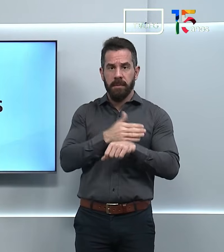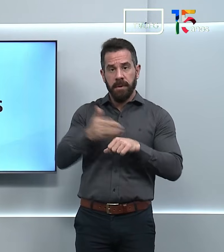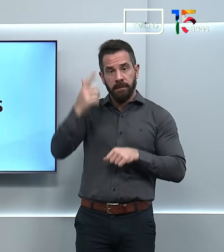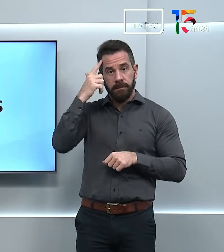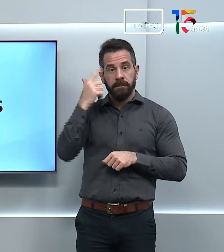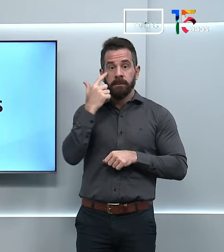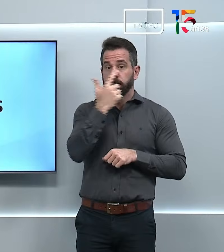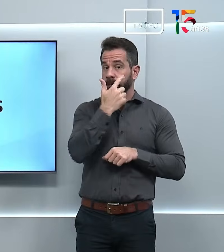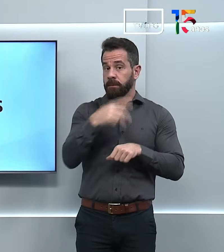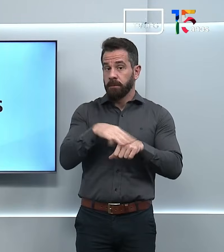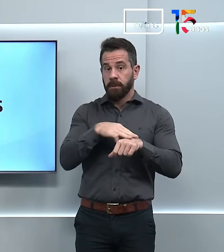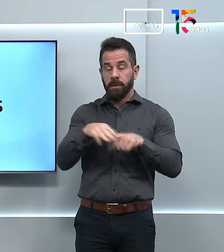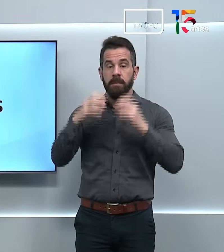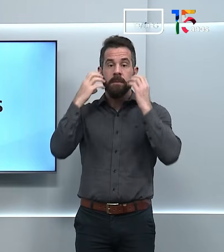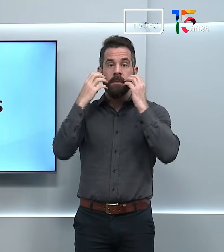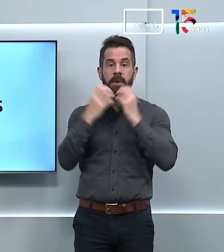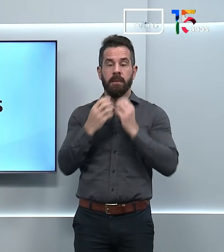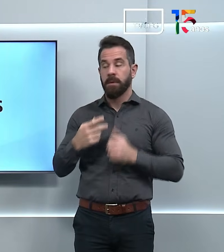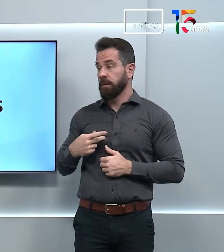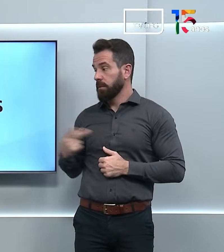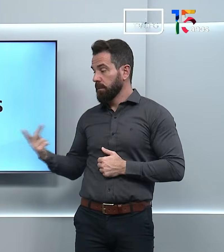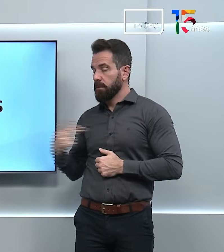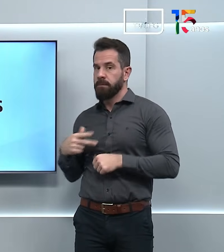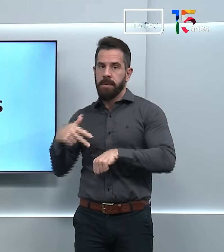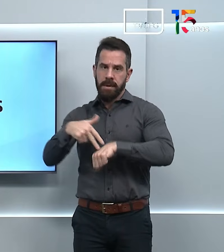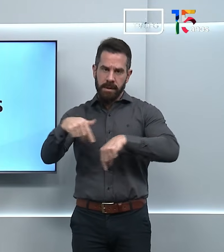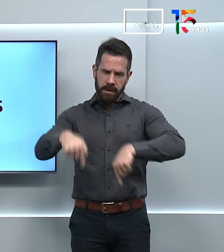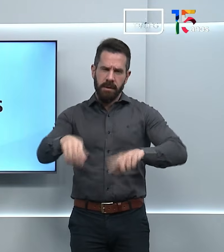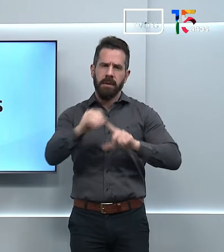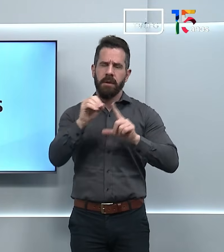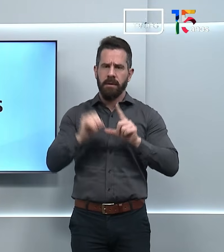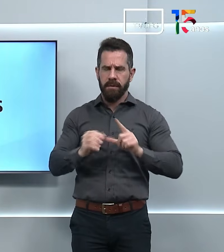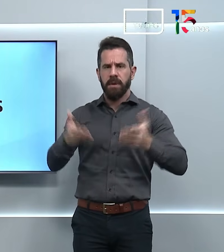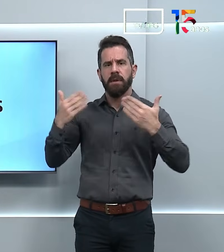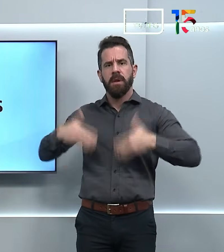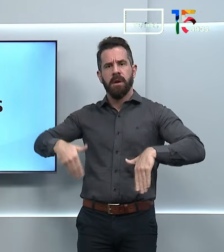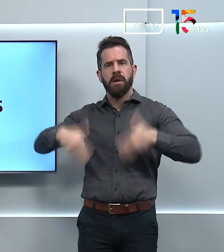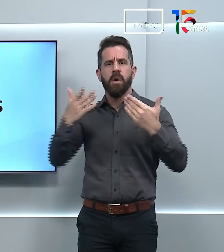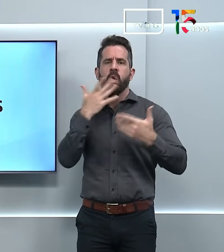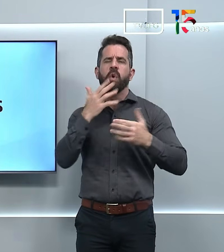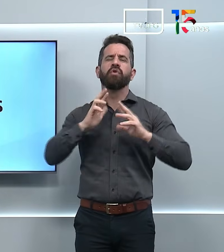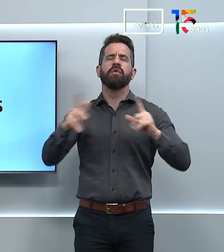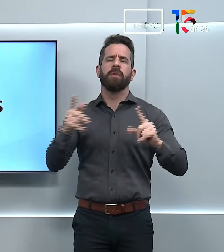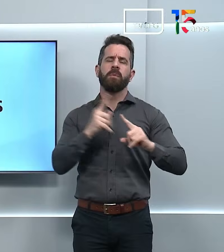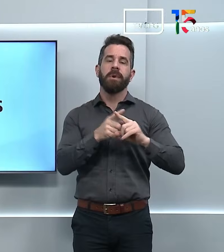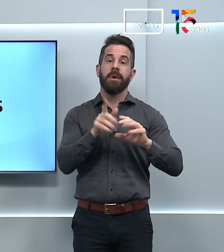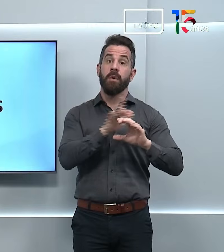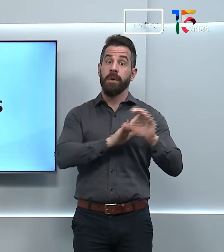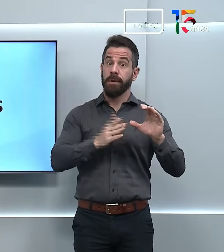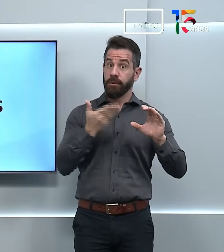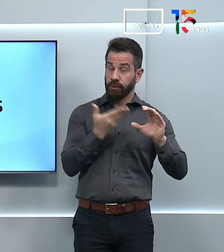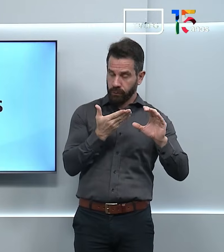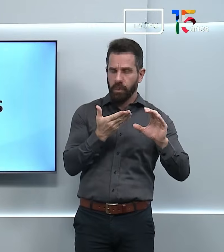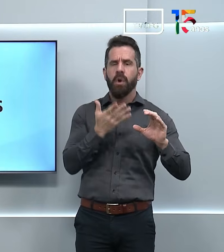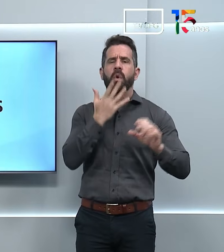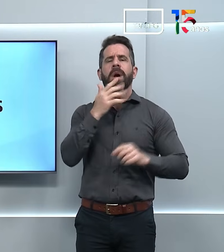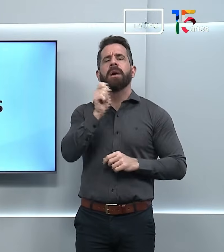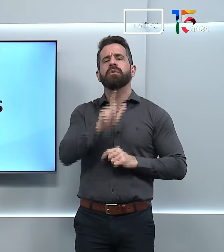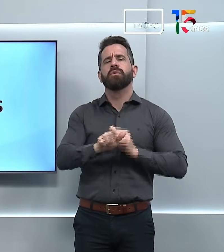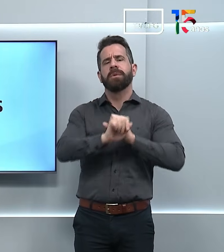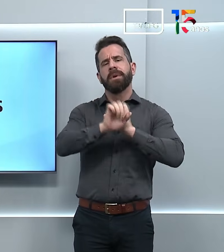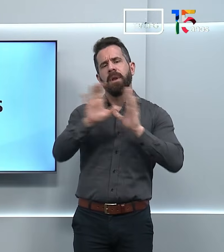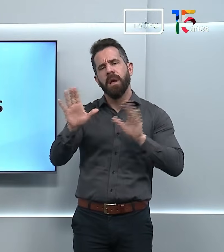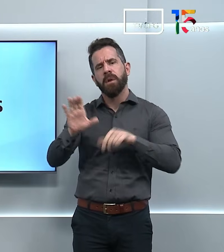castanhos e barba cheia. E nós dois estamos de pé. Atrás está o cenário do programa, em tons de azul claro, cinza